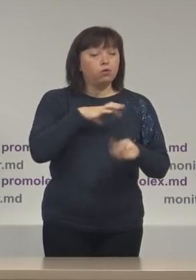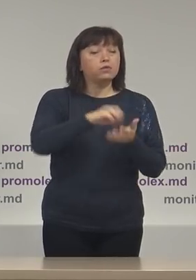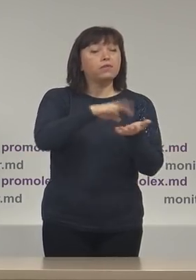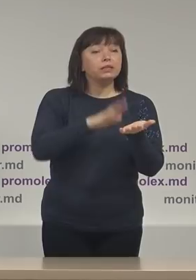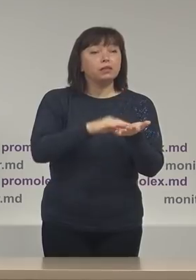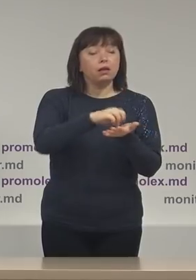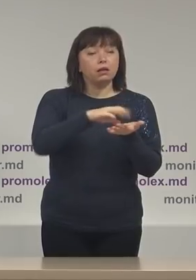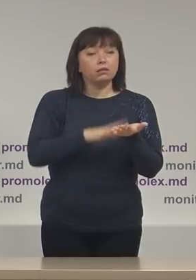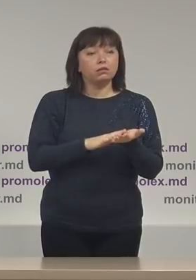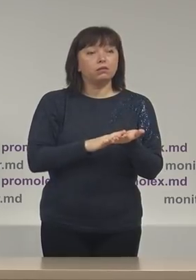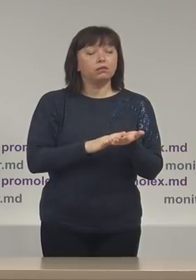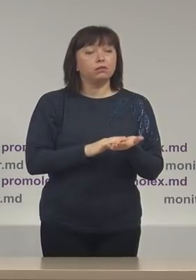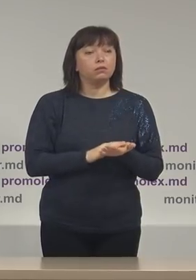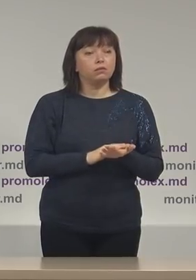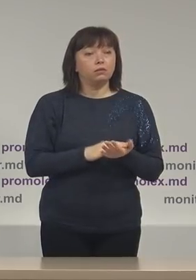fixează